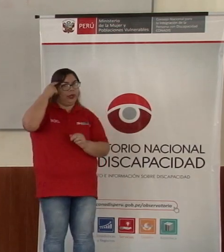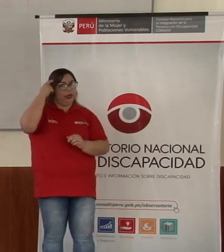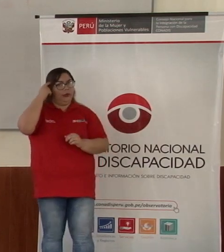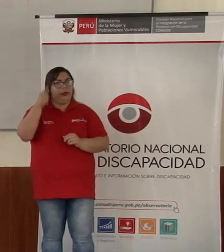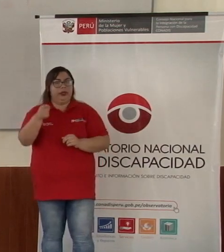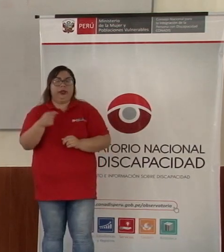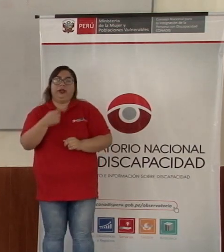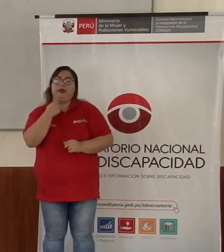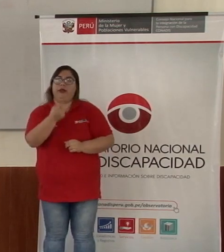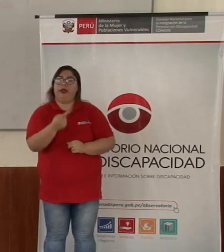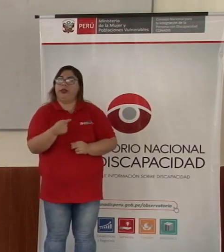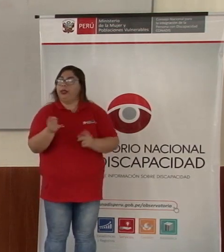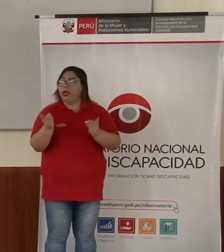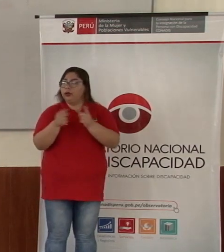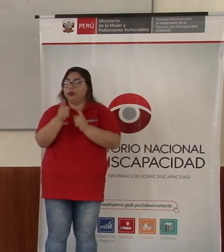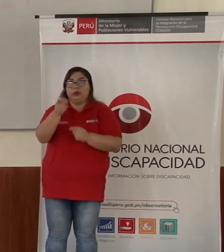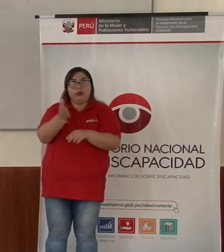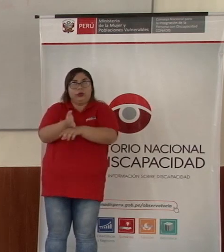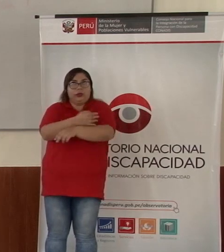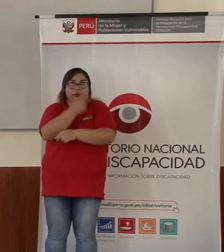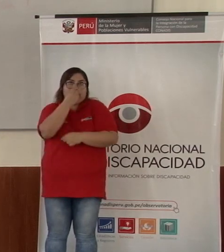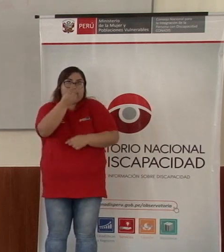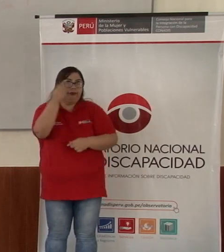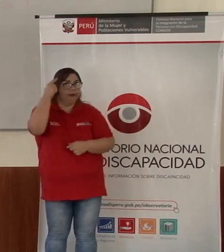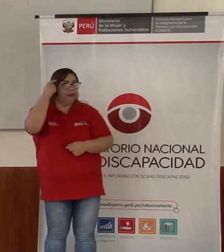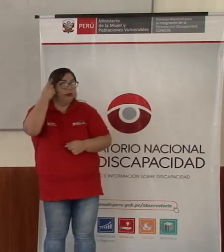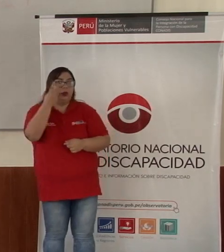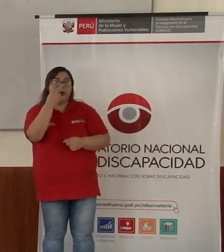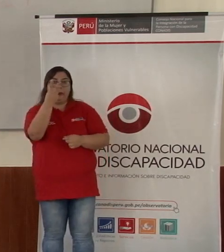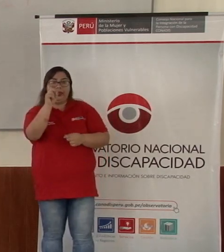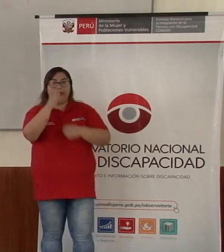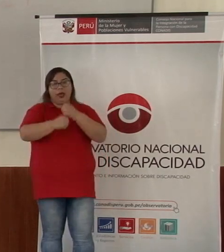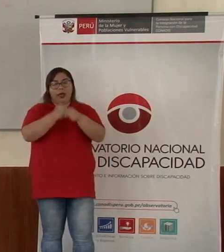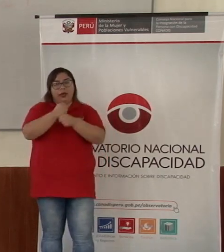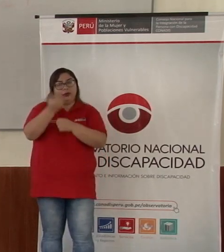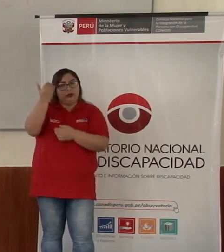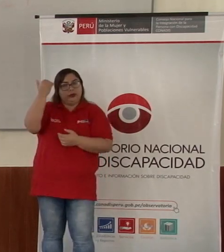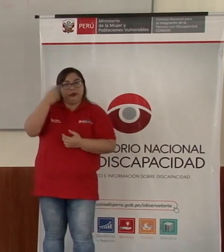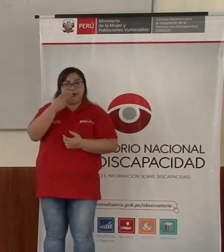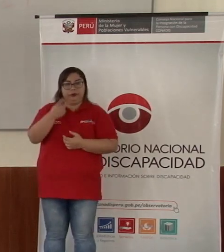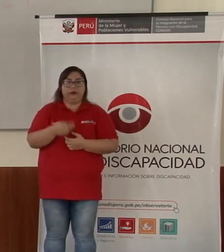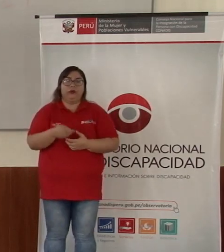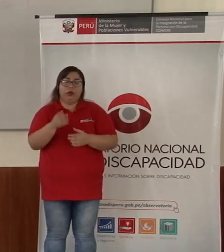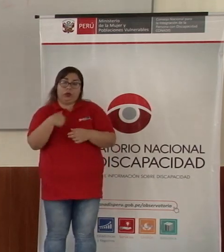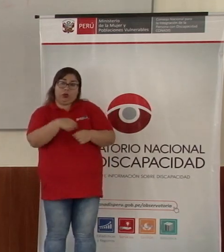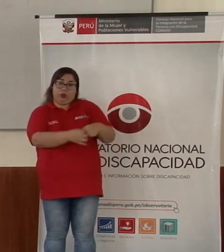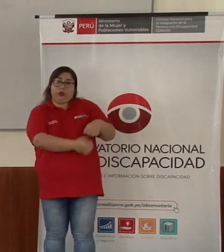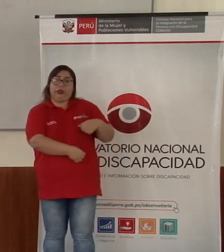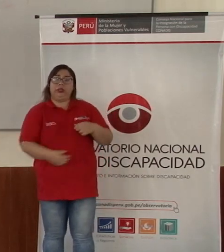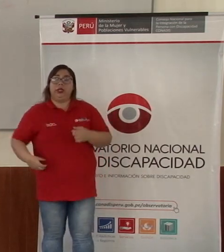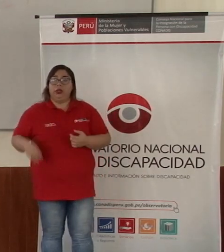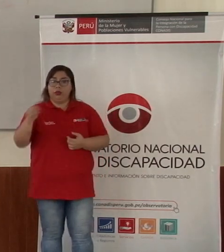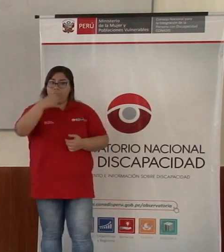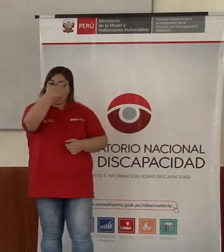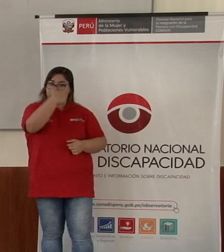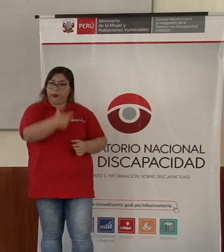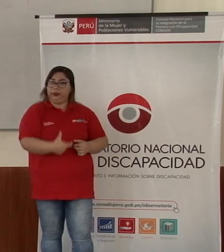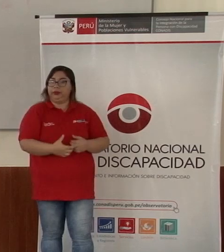hay algo que no te has estado dando cuenta en estos 20 años. Y no solamente como Estado, ¿no? Hablo como